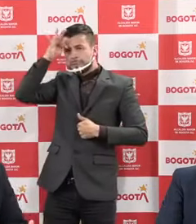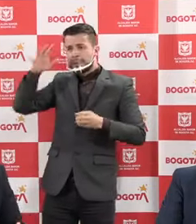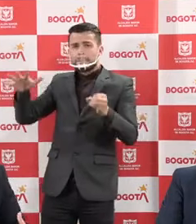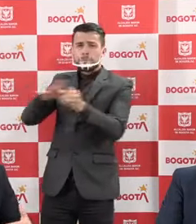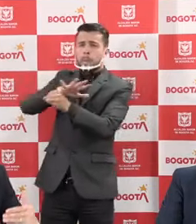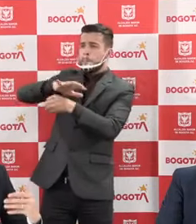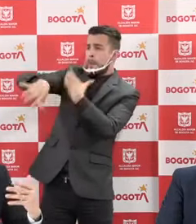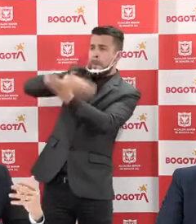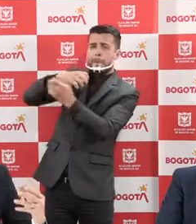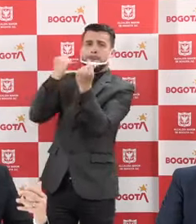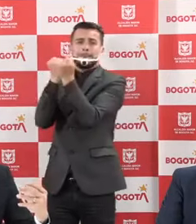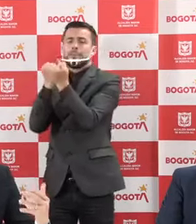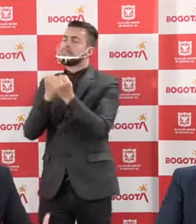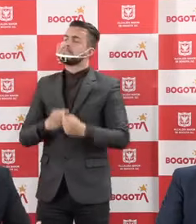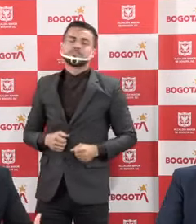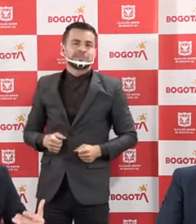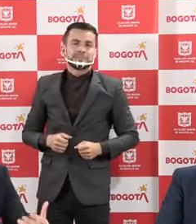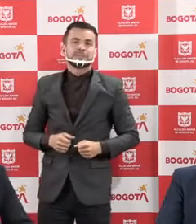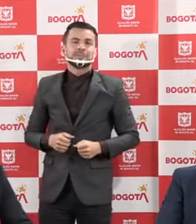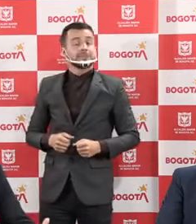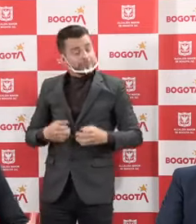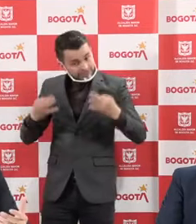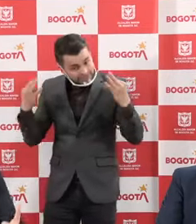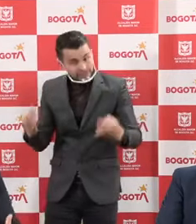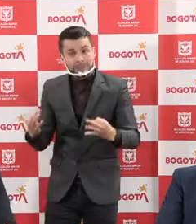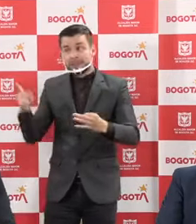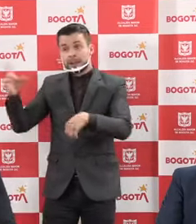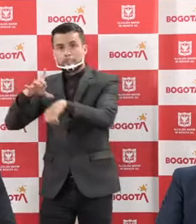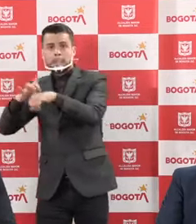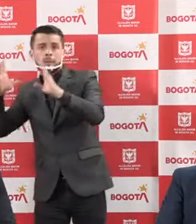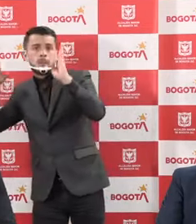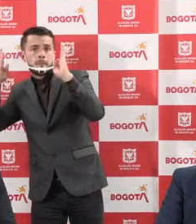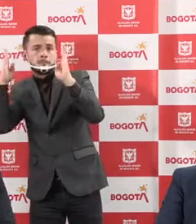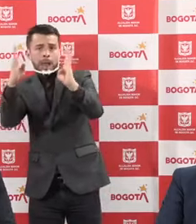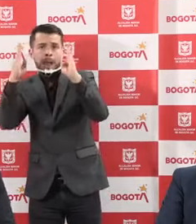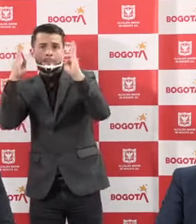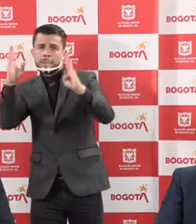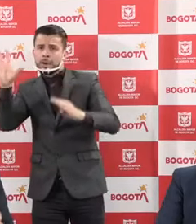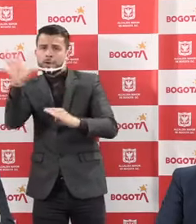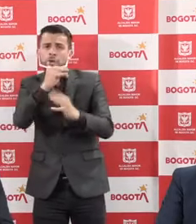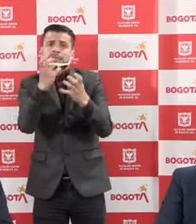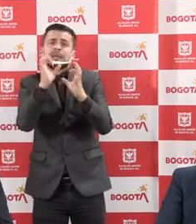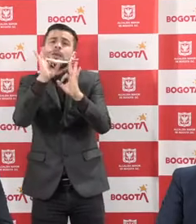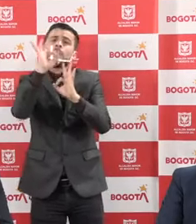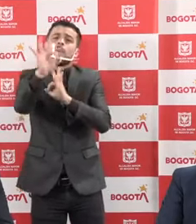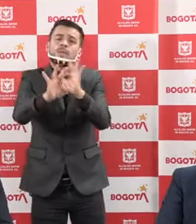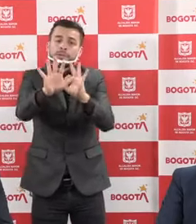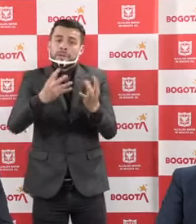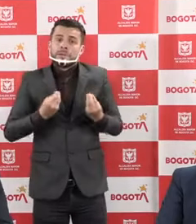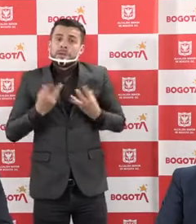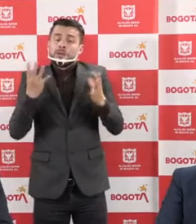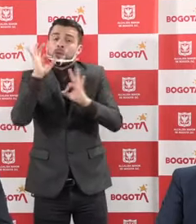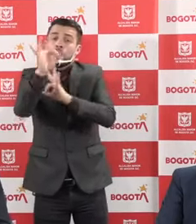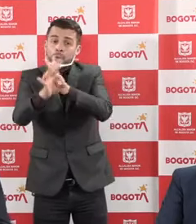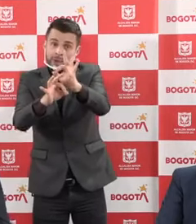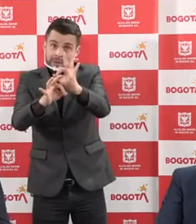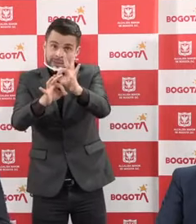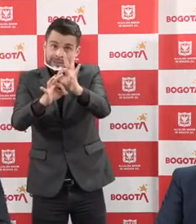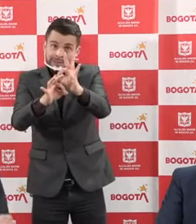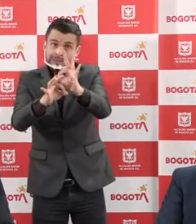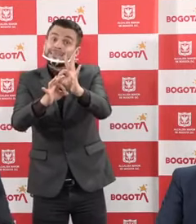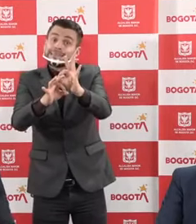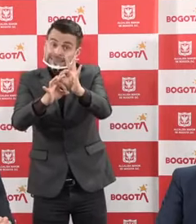garantizarles a todos el cuidado médico de salud y proteger su vida y que cada uno ponga su cuota de sacrificio no hay